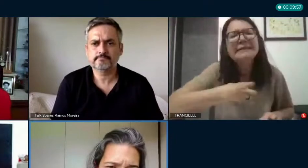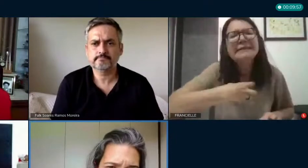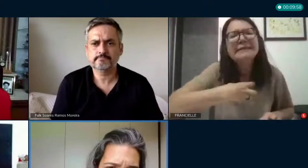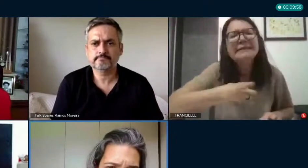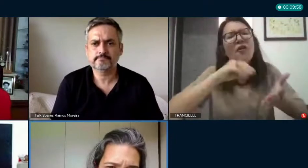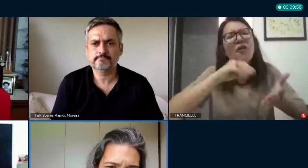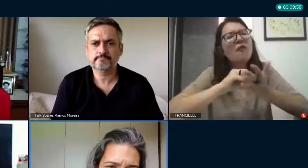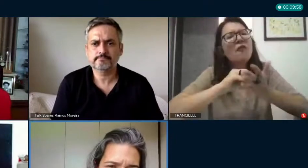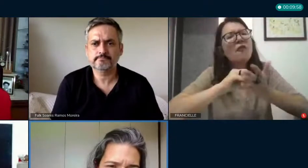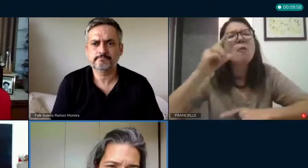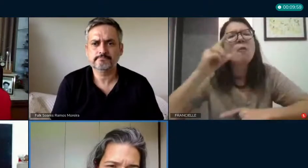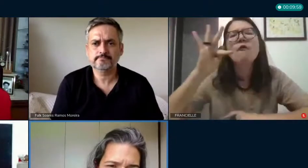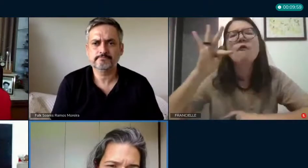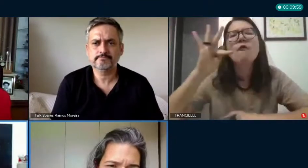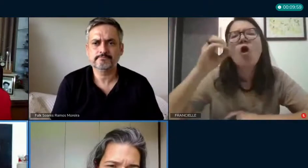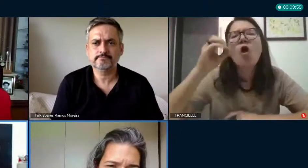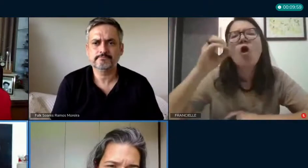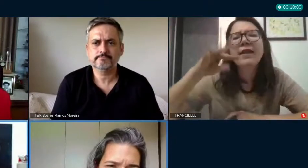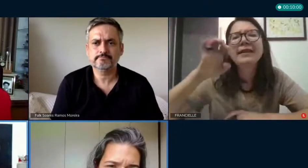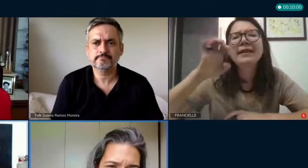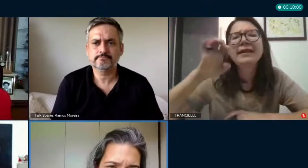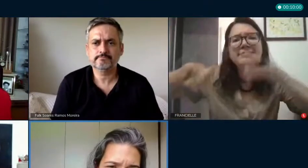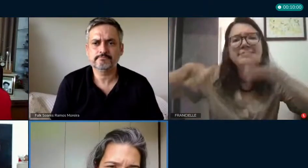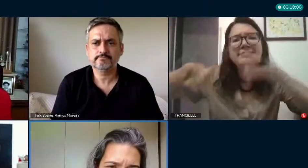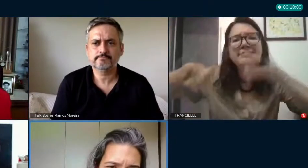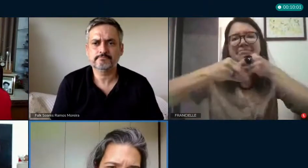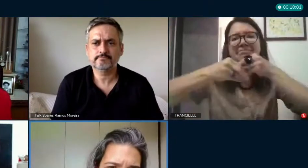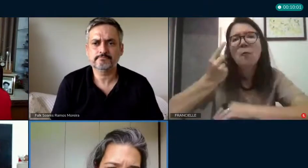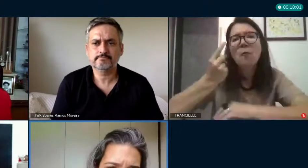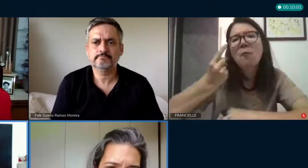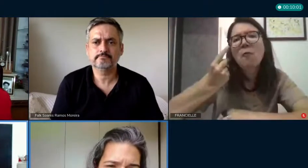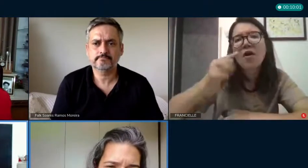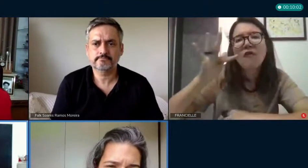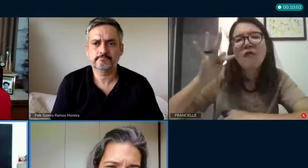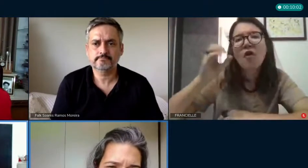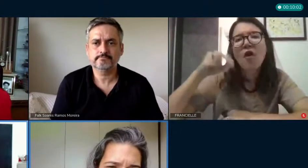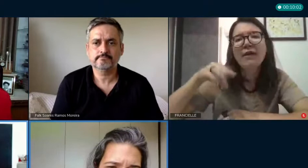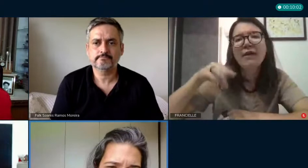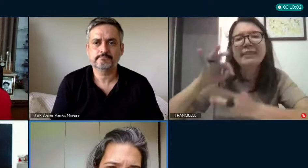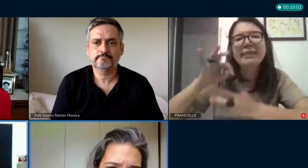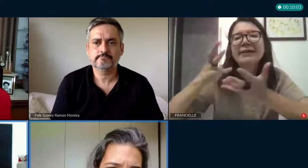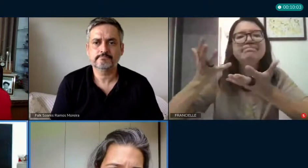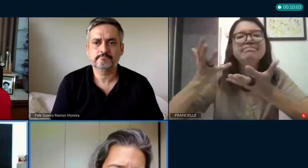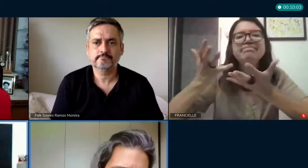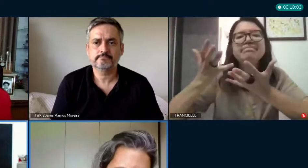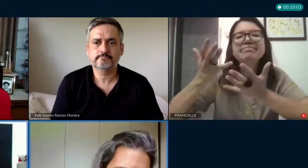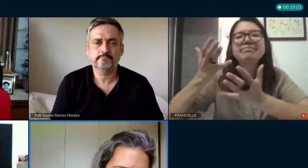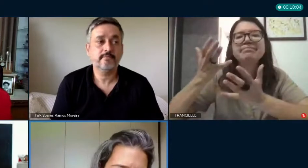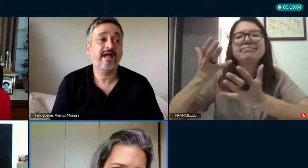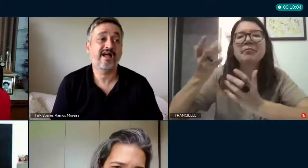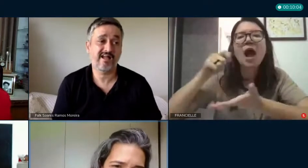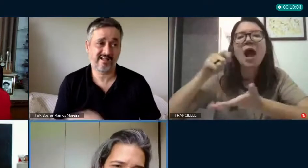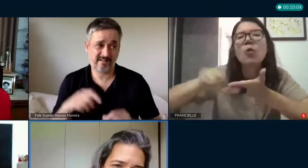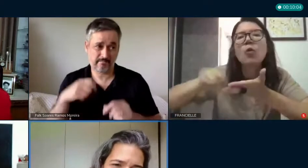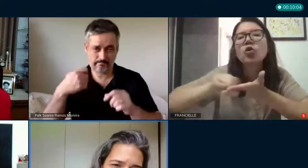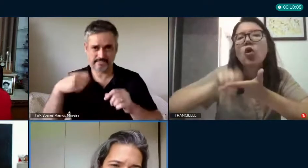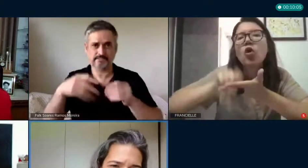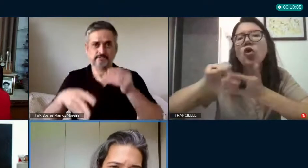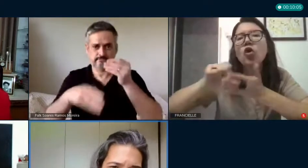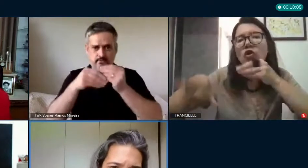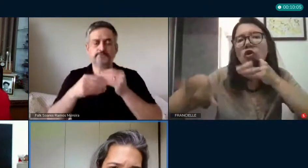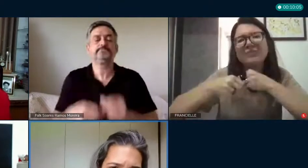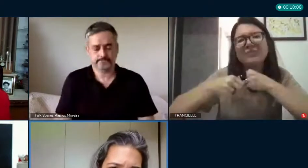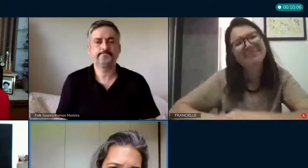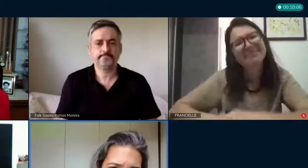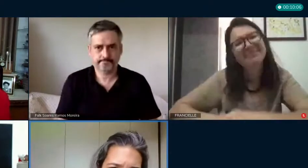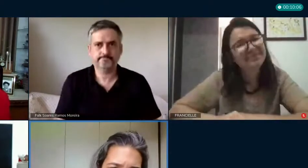Parece que essa sua explicação ficou faltando um pouquinho, um complemento.